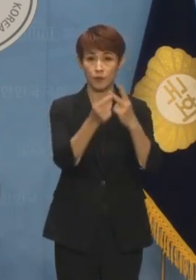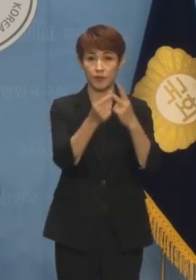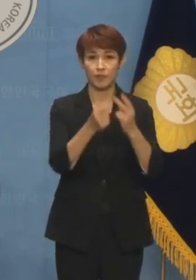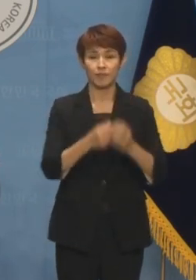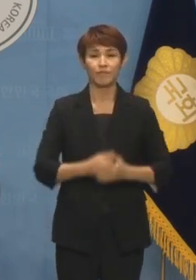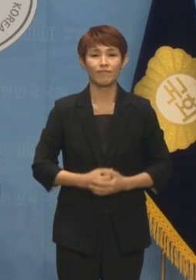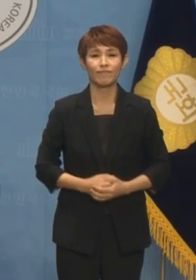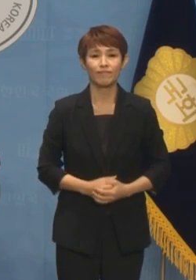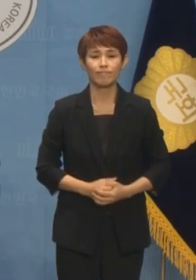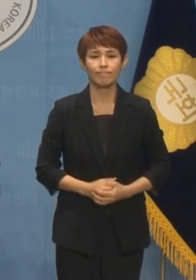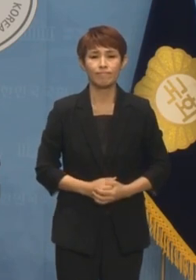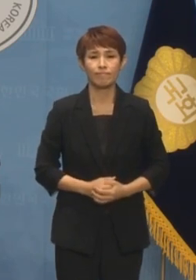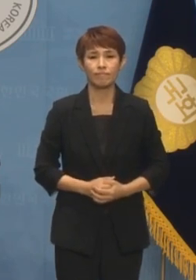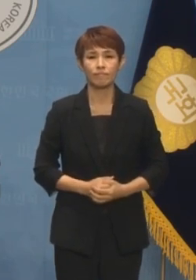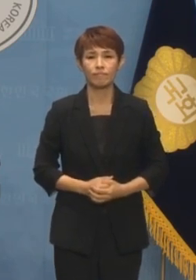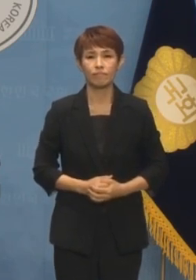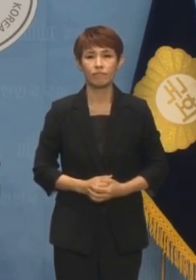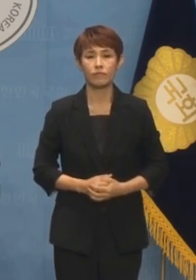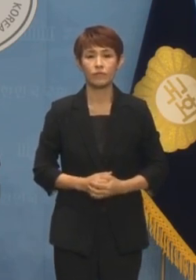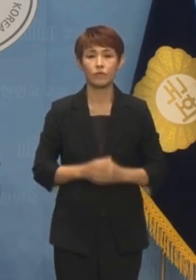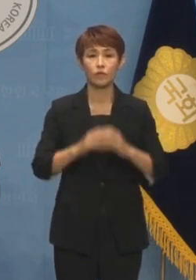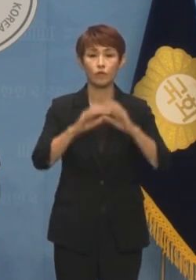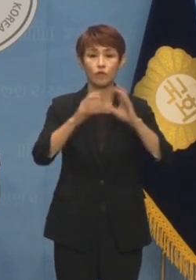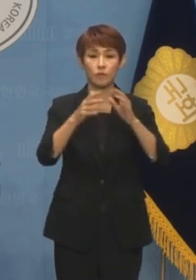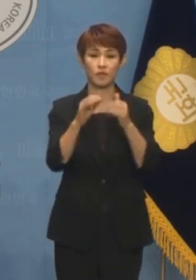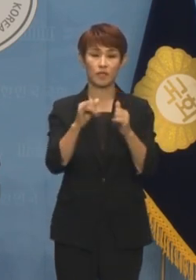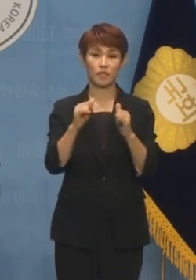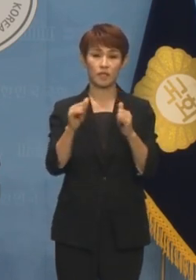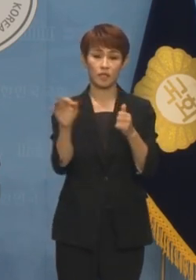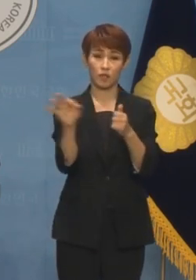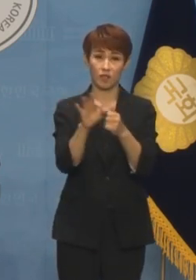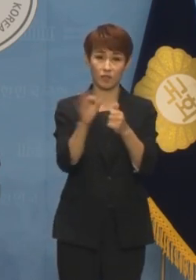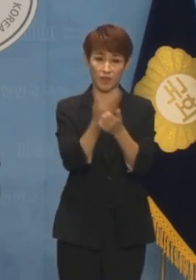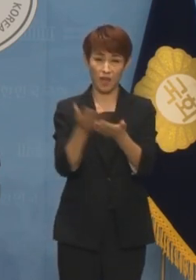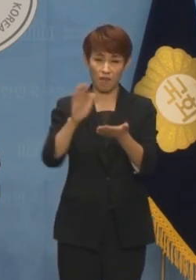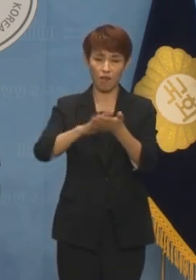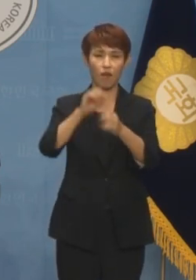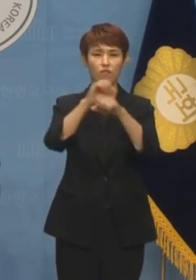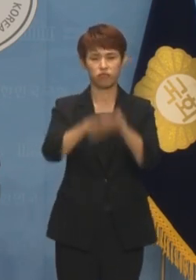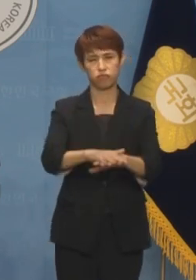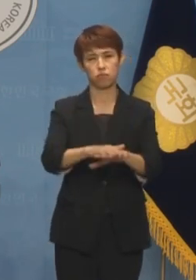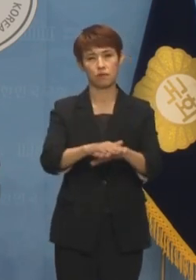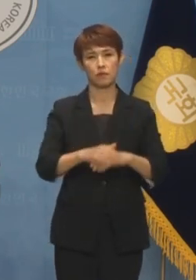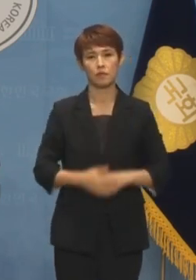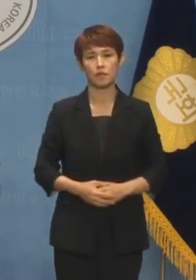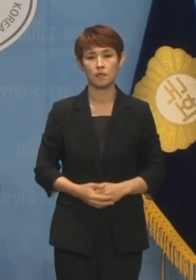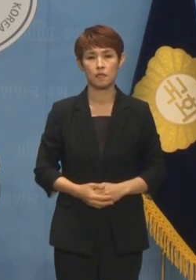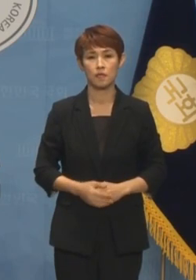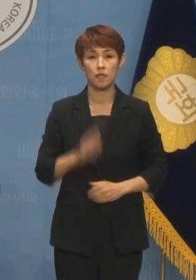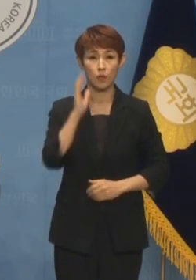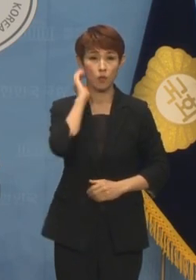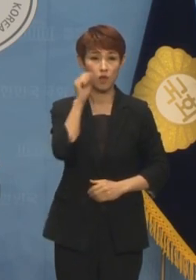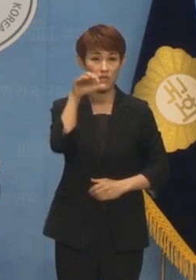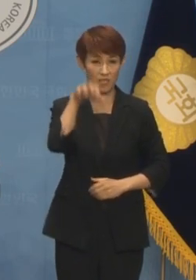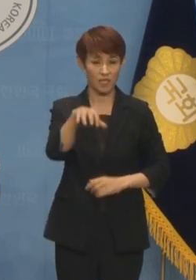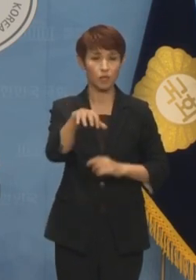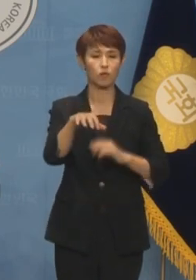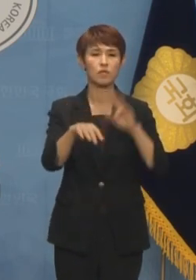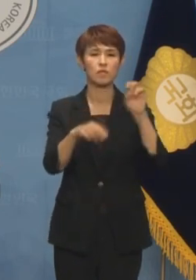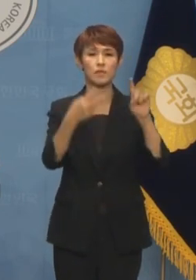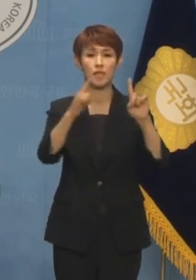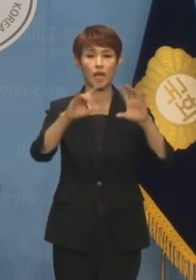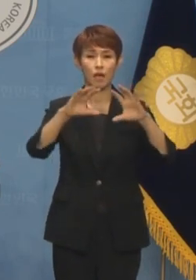2번째입니다. 무산된 국민연금 개혁, 대통령실과 21대 국회 모두 책임져야